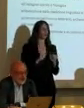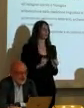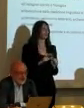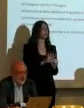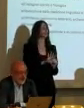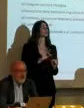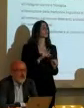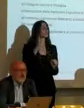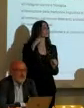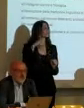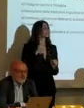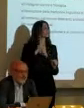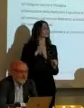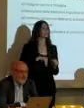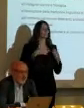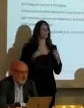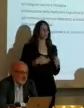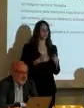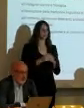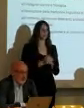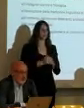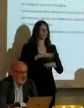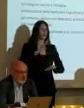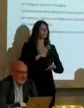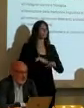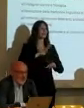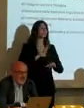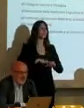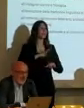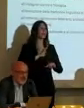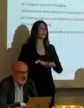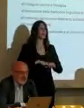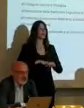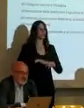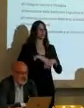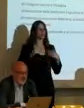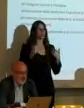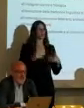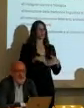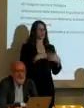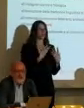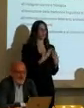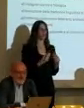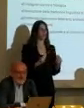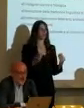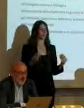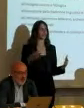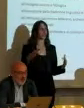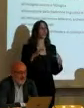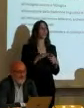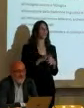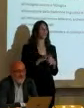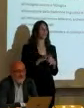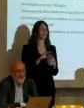interessa. Le nostre discipline sono molte e si incardinano all'interno delle discipline umanistiche e